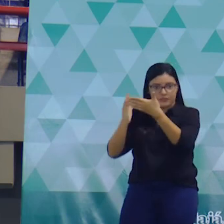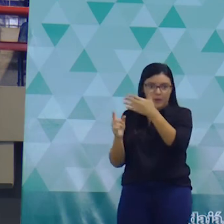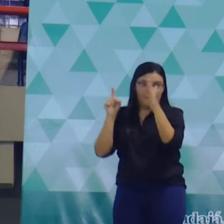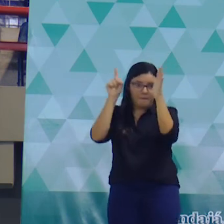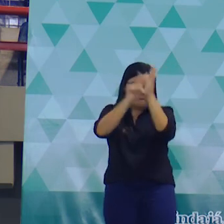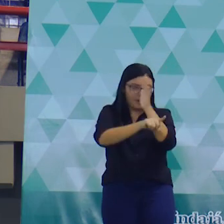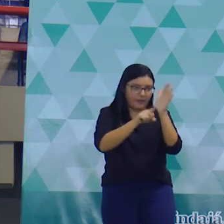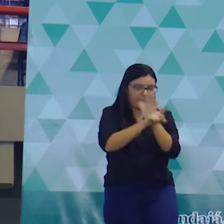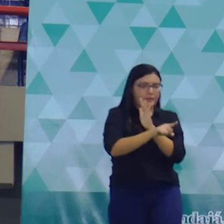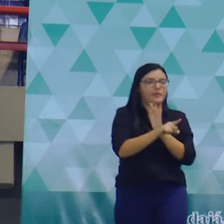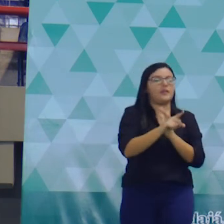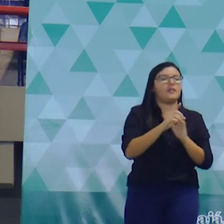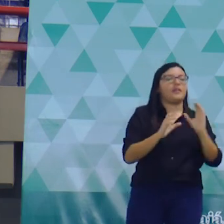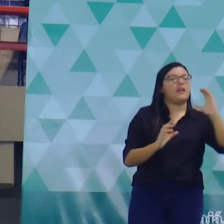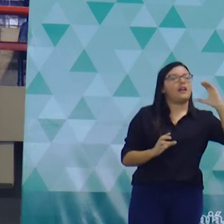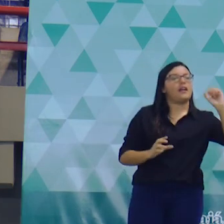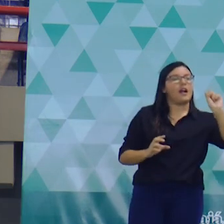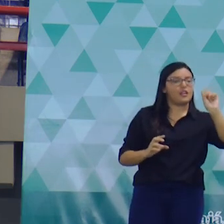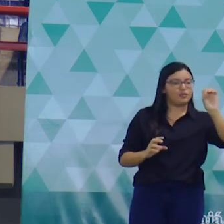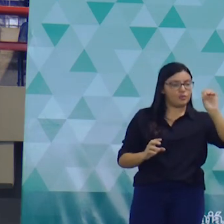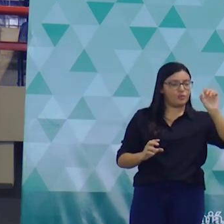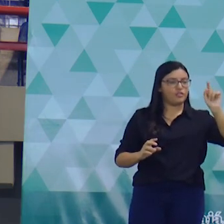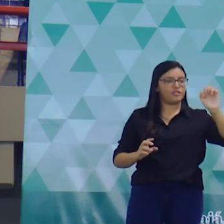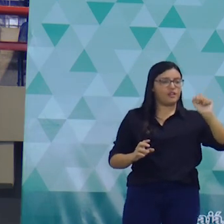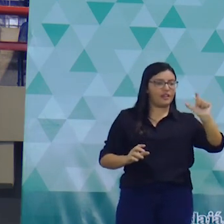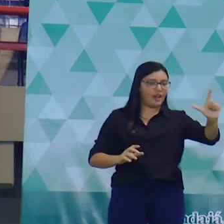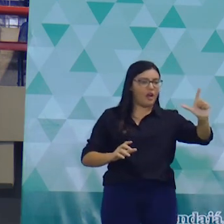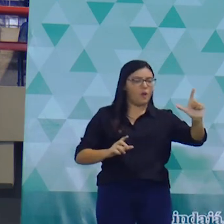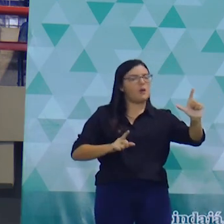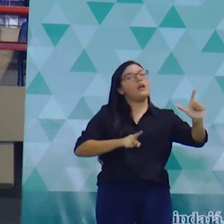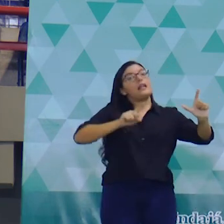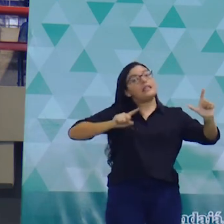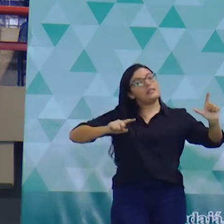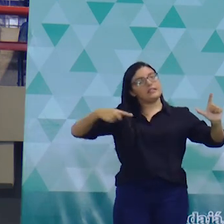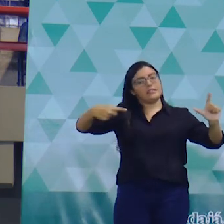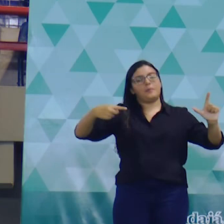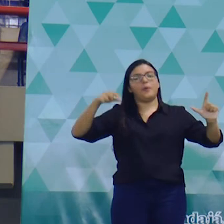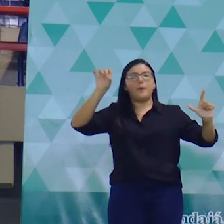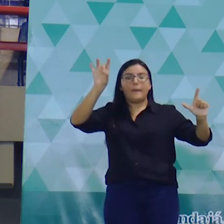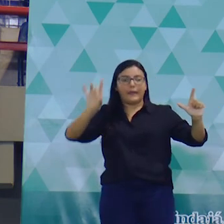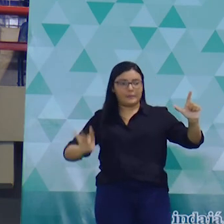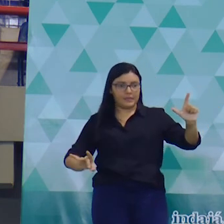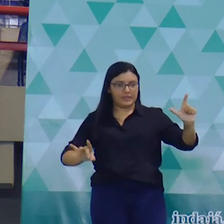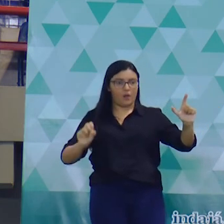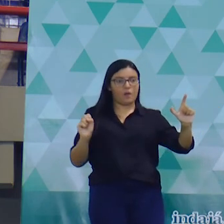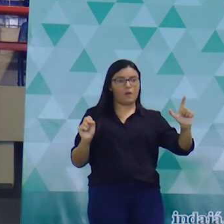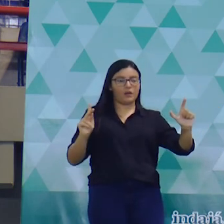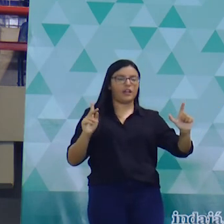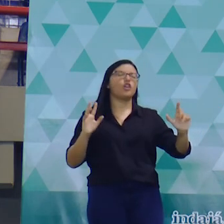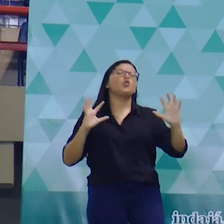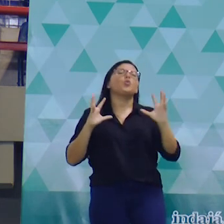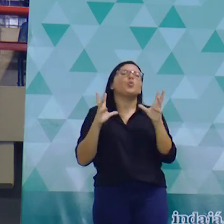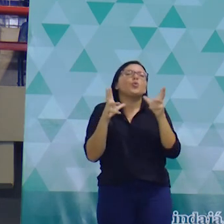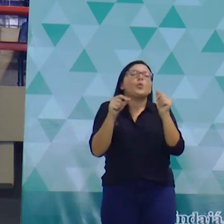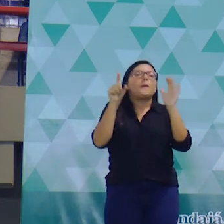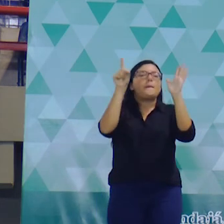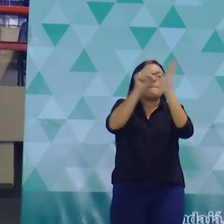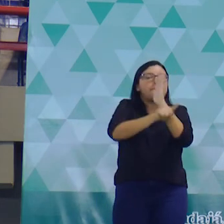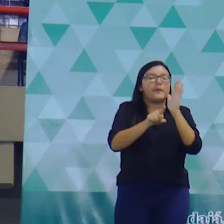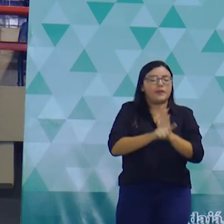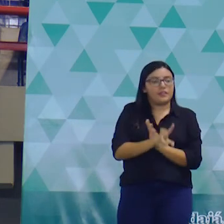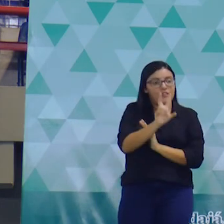começar resolvendo casos gerais e depois eu resolvo os casos especiais. E todas as questões que eu for resolver